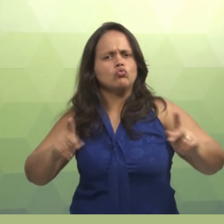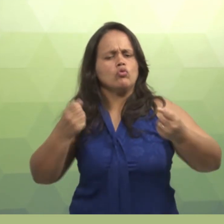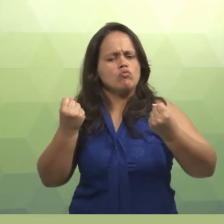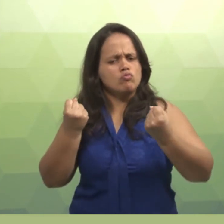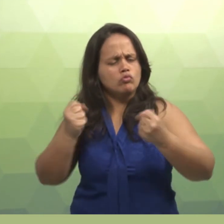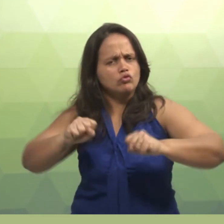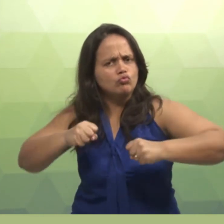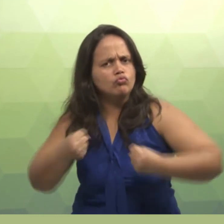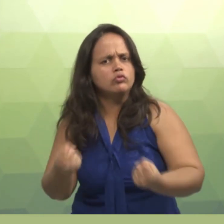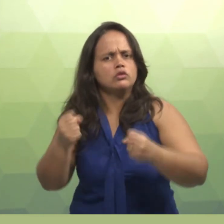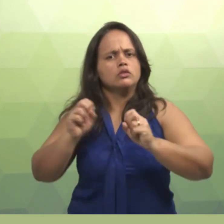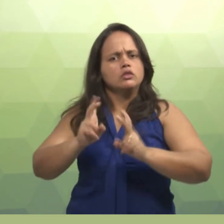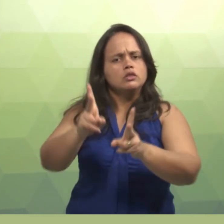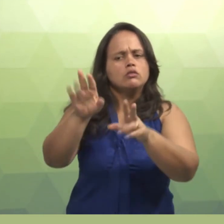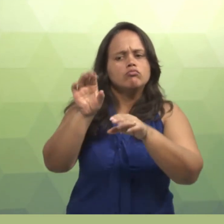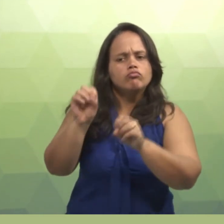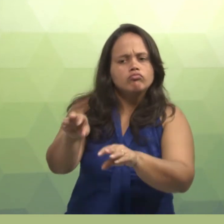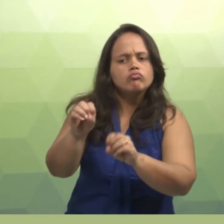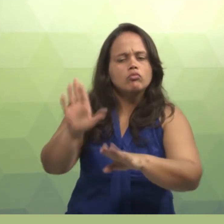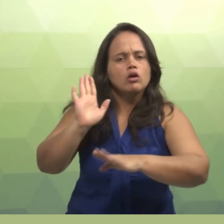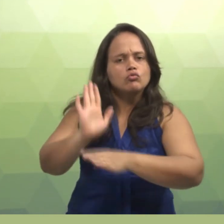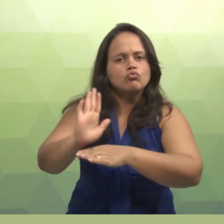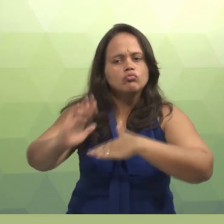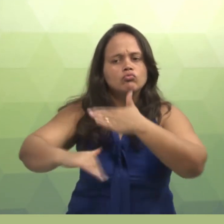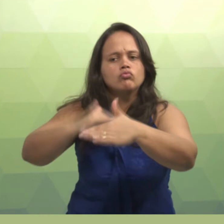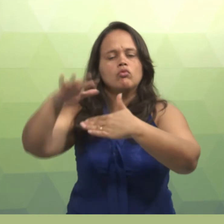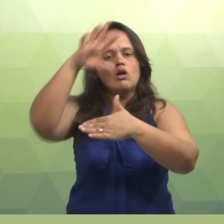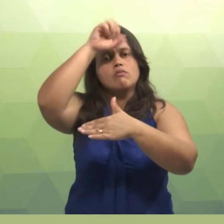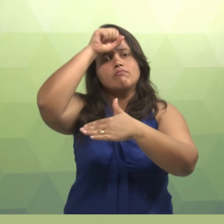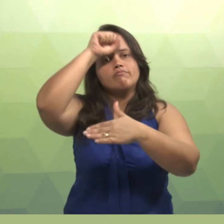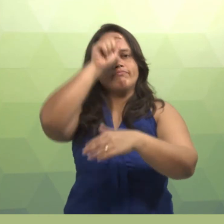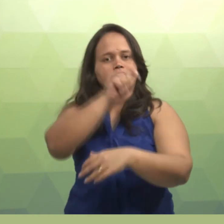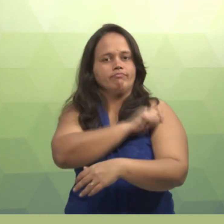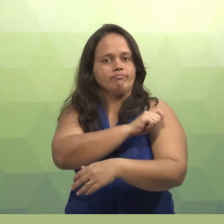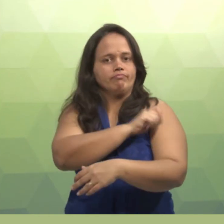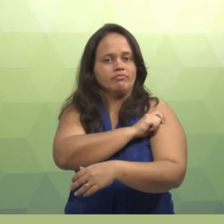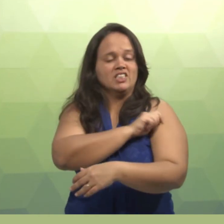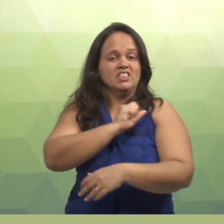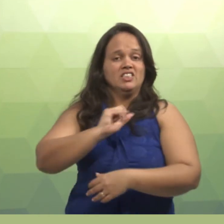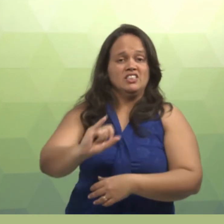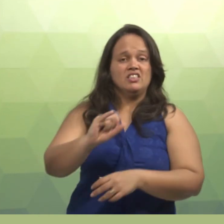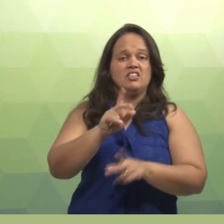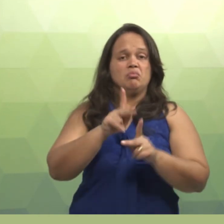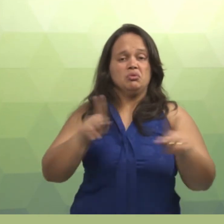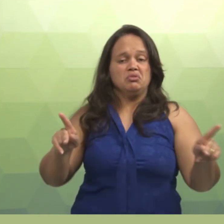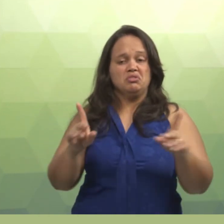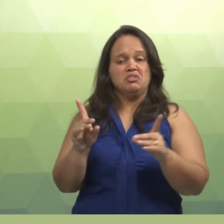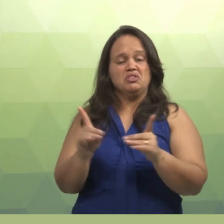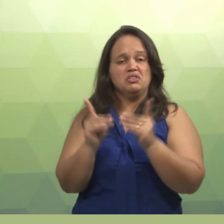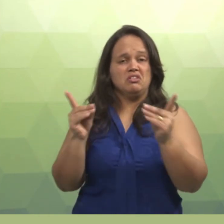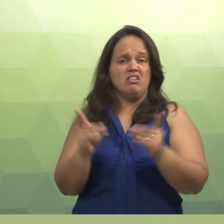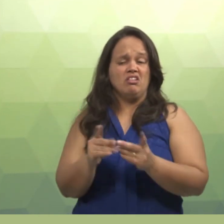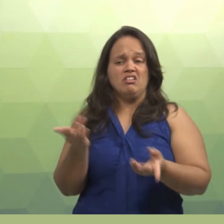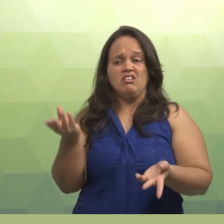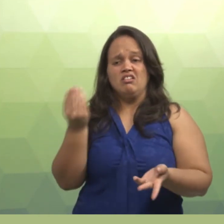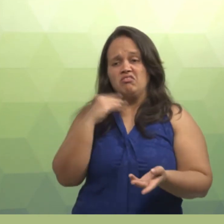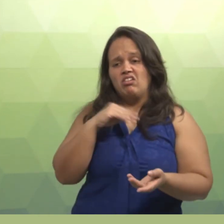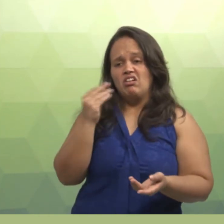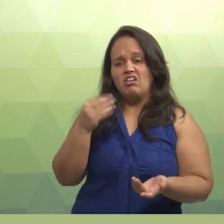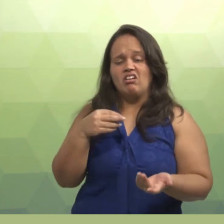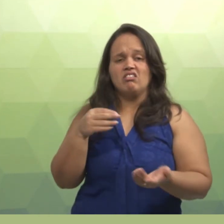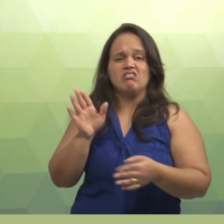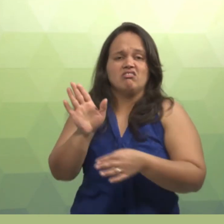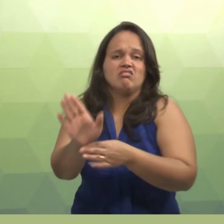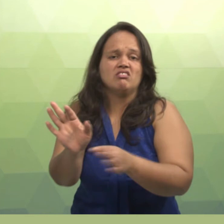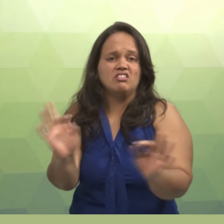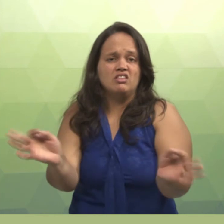alunos. Professores que adotam uma didática ineficiente prejudicam os alunos de diversas formas, pois